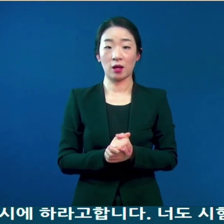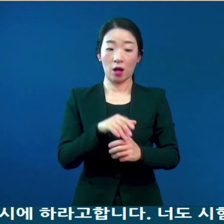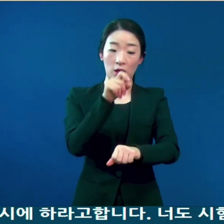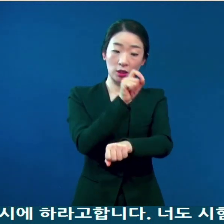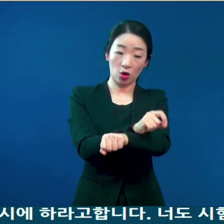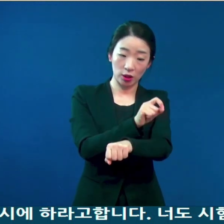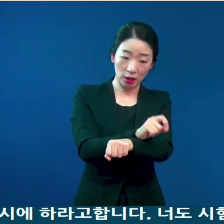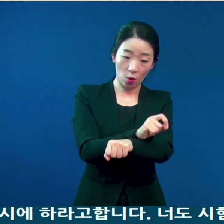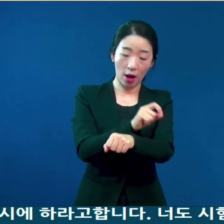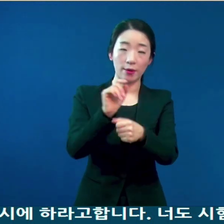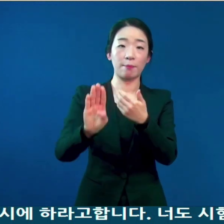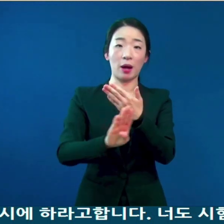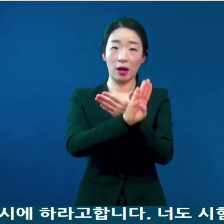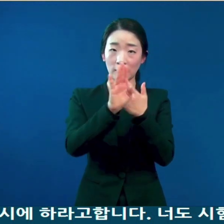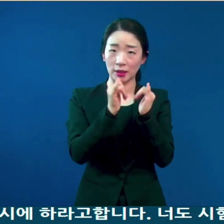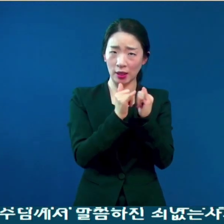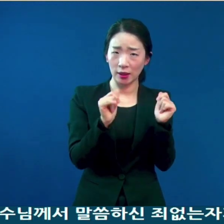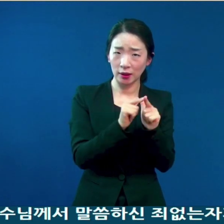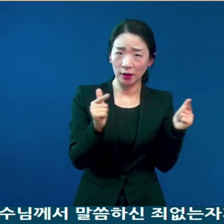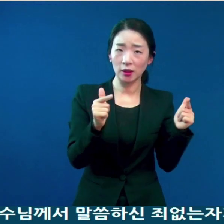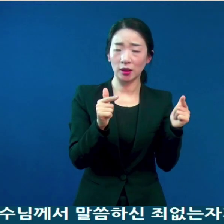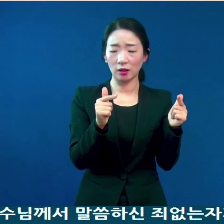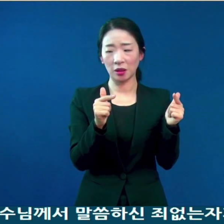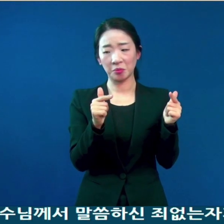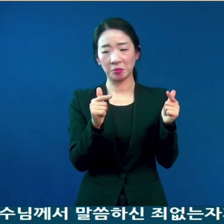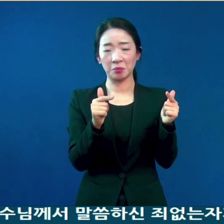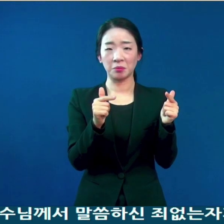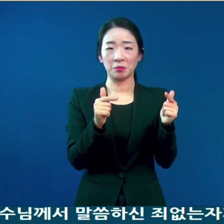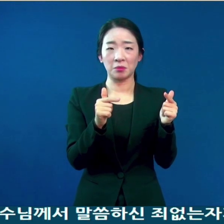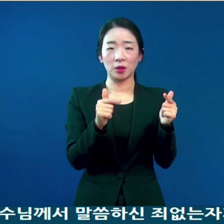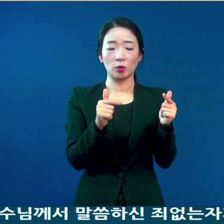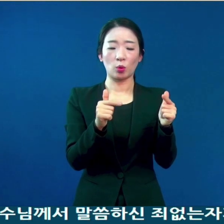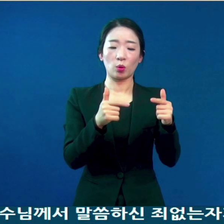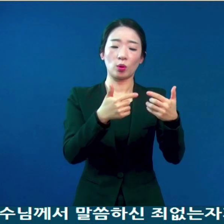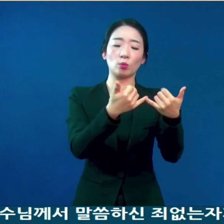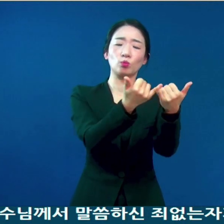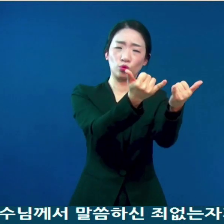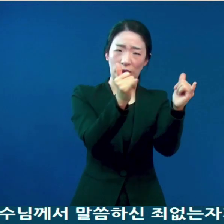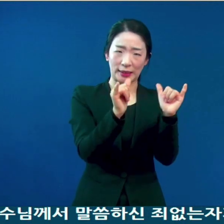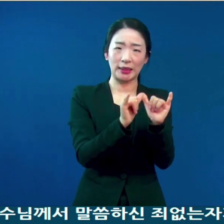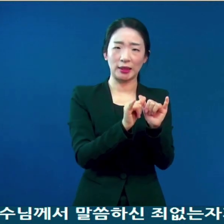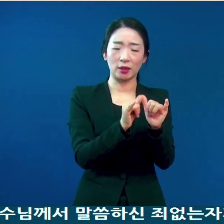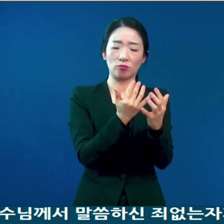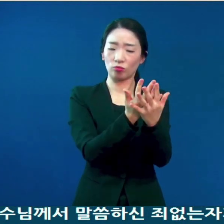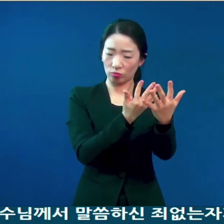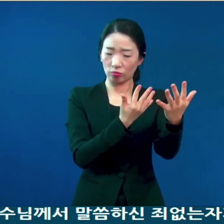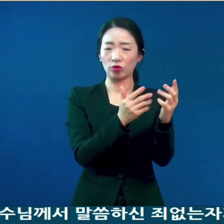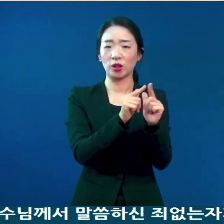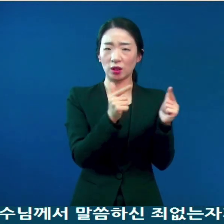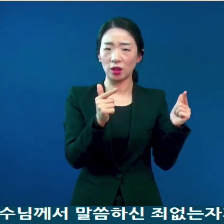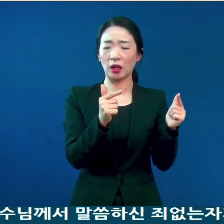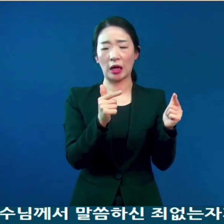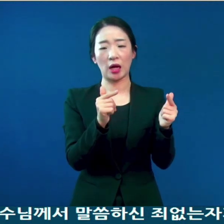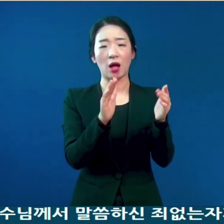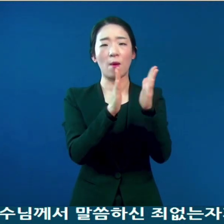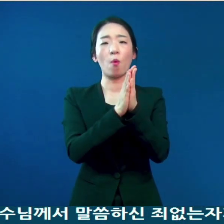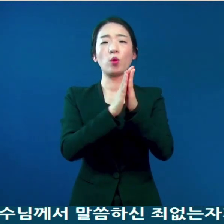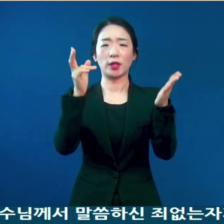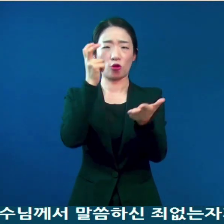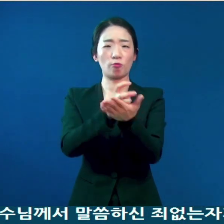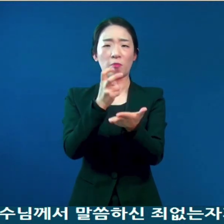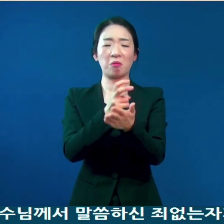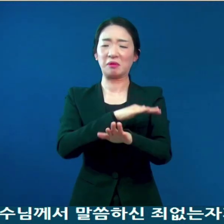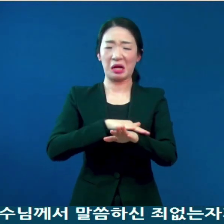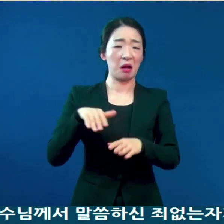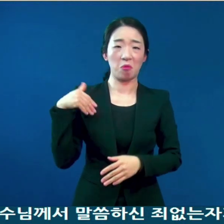서기관들과 바리새인들 그리고 그들의 충동을 받은 무리들이 모세의 율법을 제대로 모르고 있었고요, 예수님이 모세의 율법을